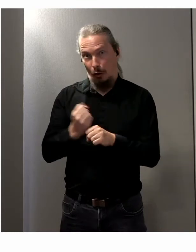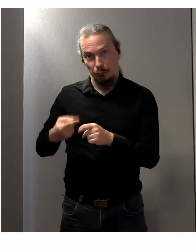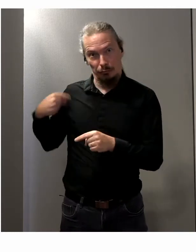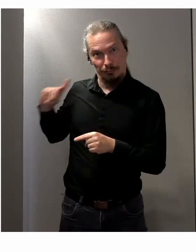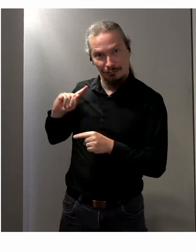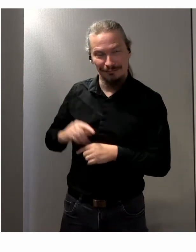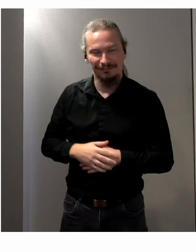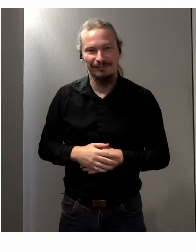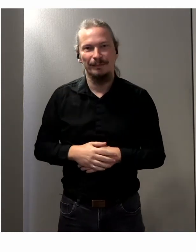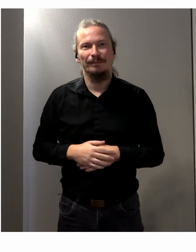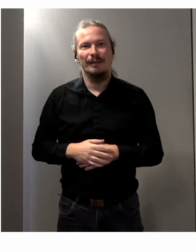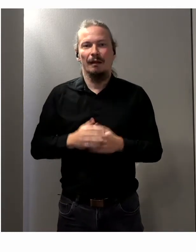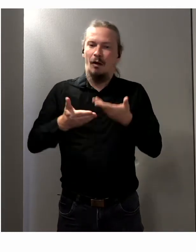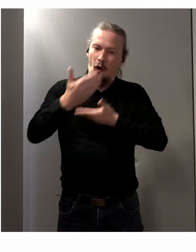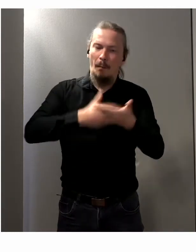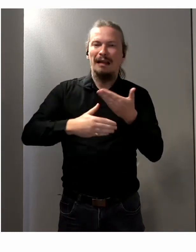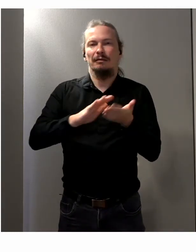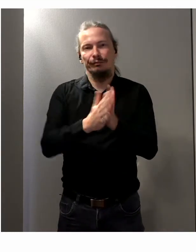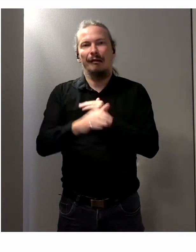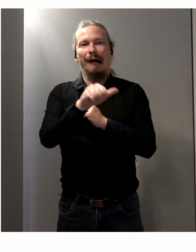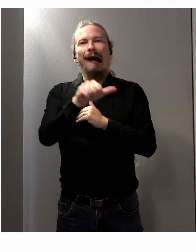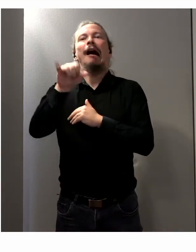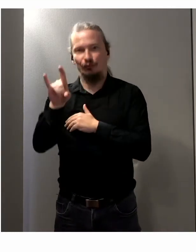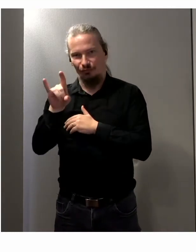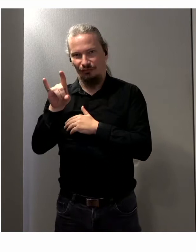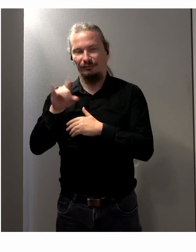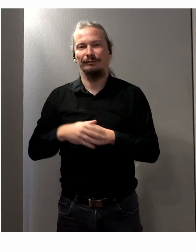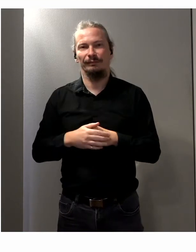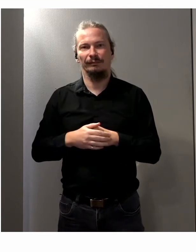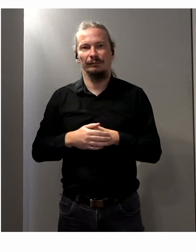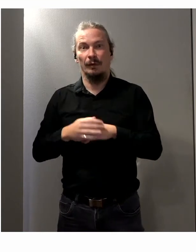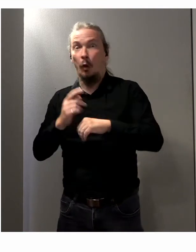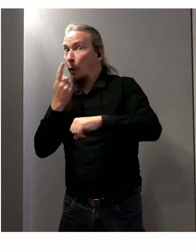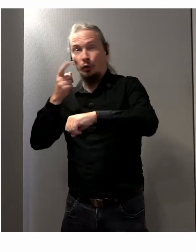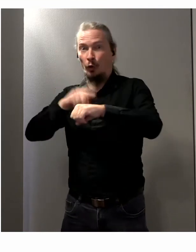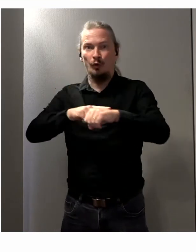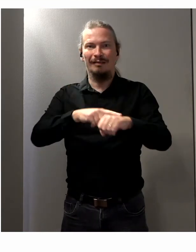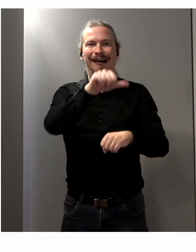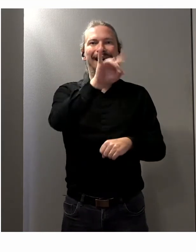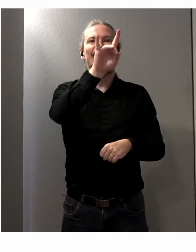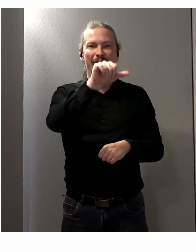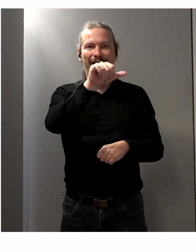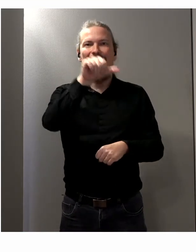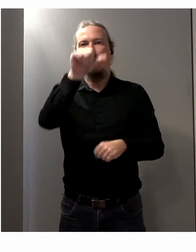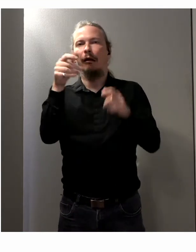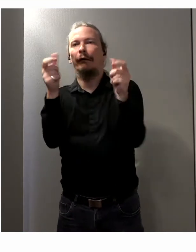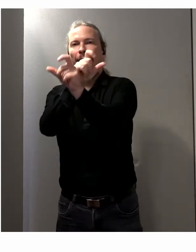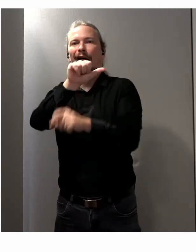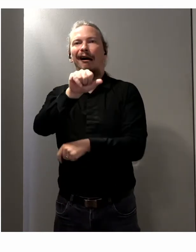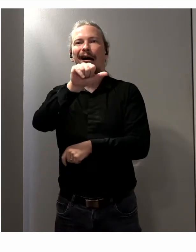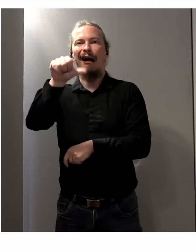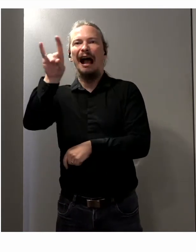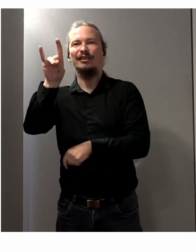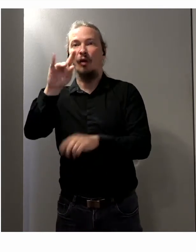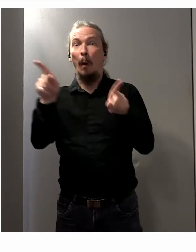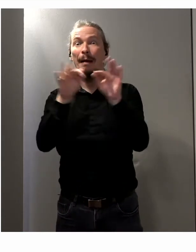ans, remplacée par l'AAH, et aussitôt une diminution du nombre des attributaires,